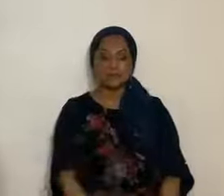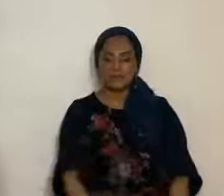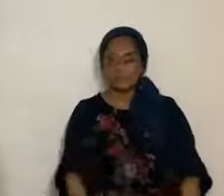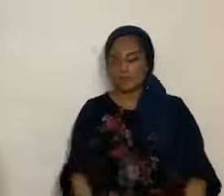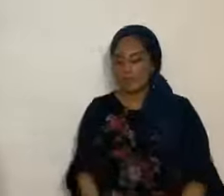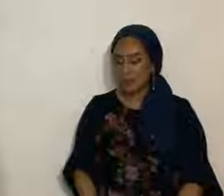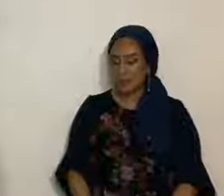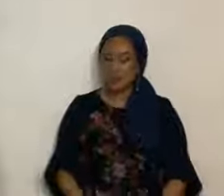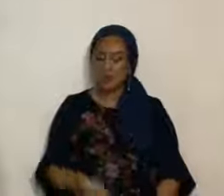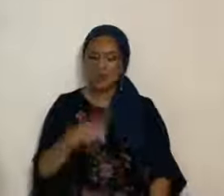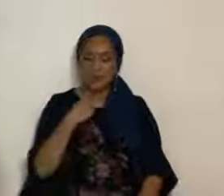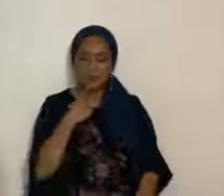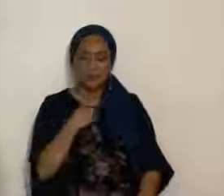Dice de la siguiente manera: